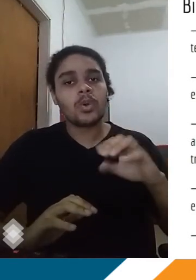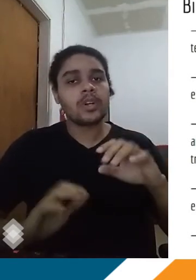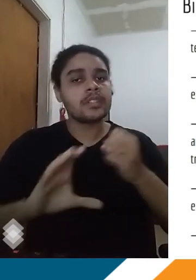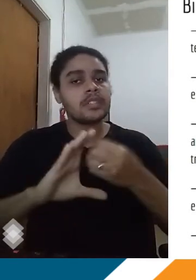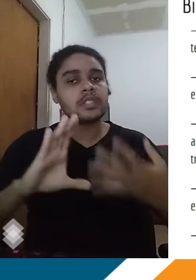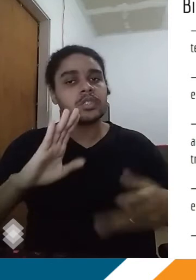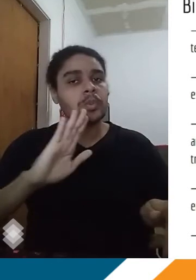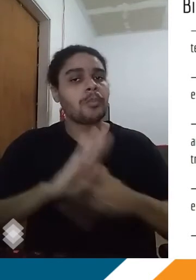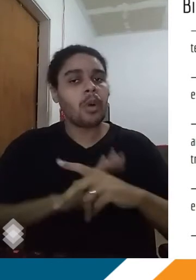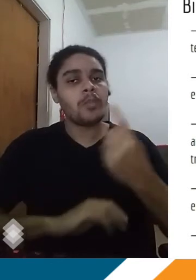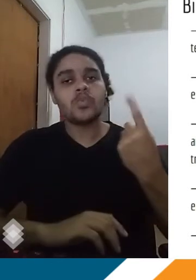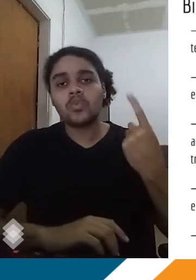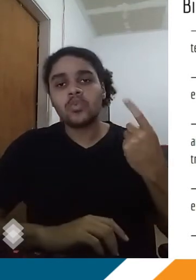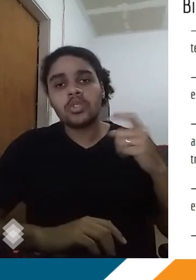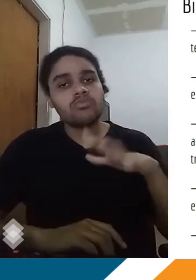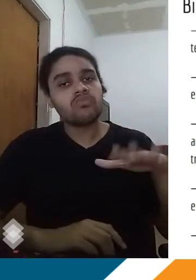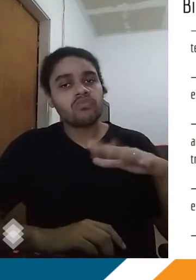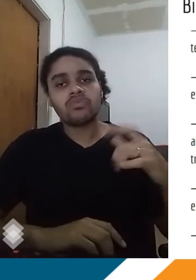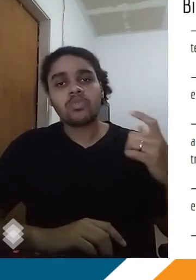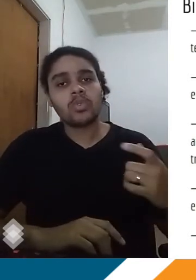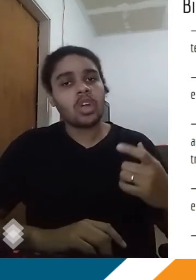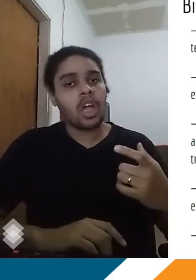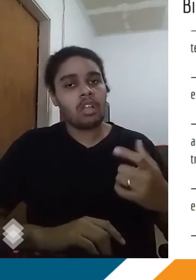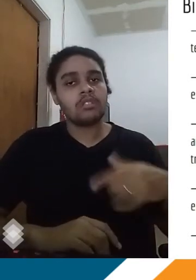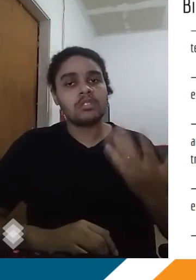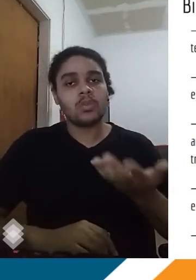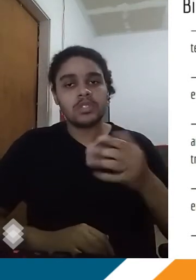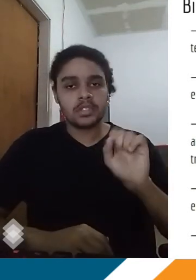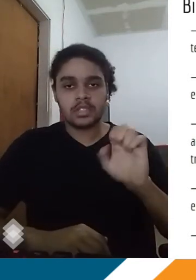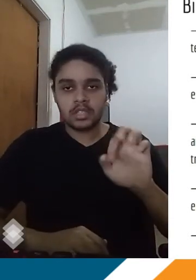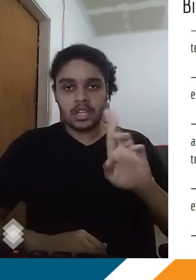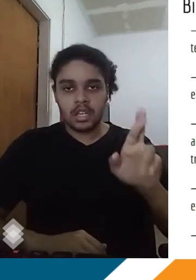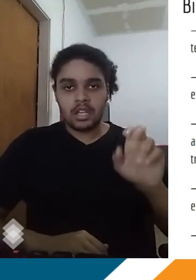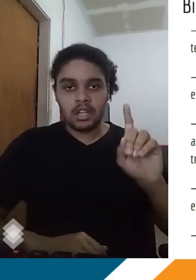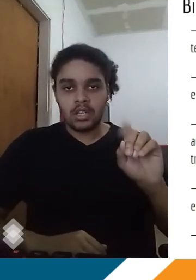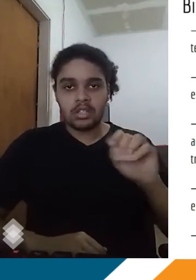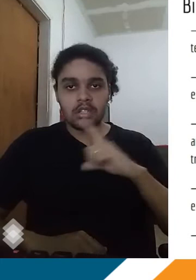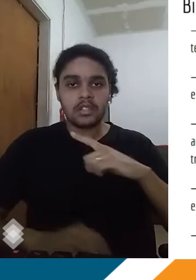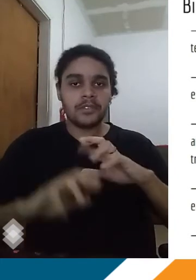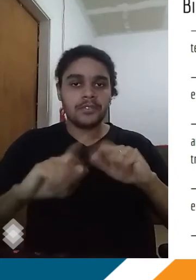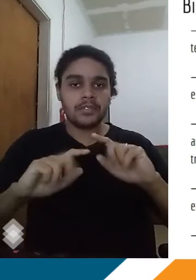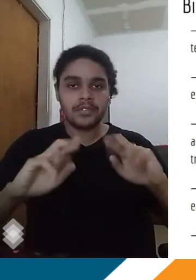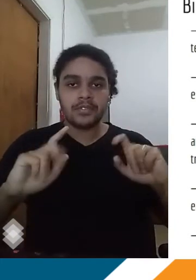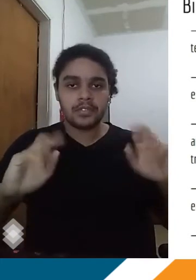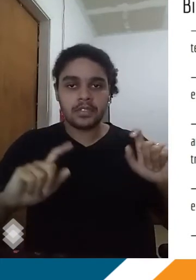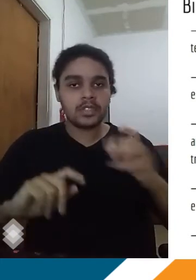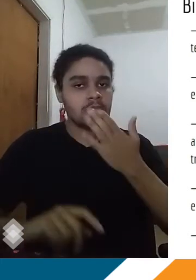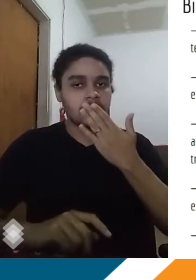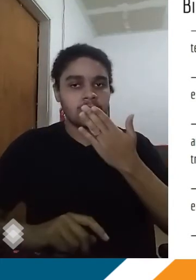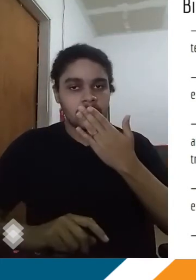e próprias e únicas daquele local. Portanto, o cerrado tem diversas espécies que só podem